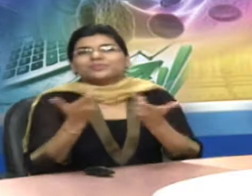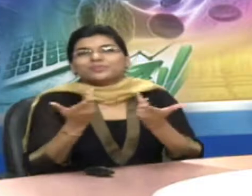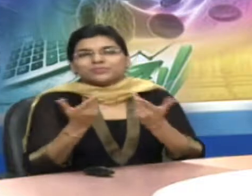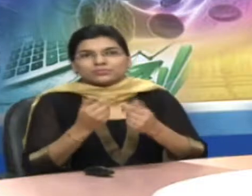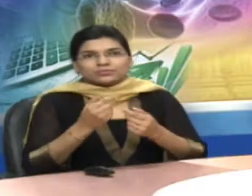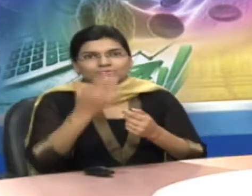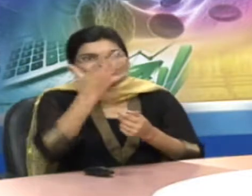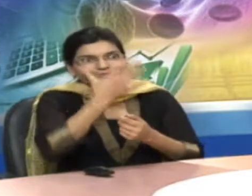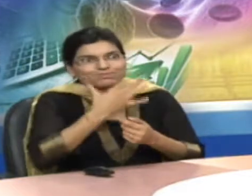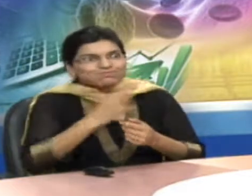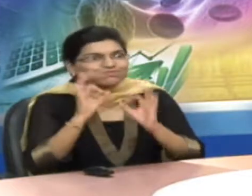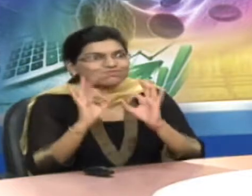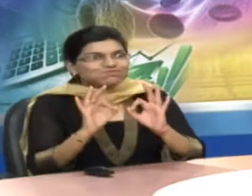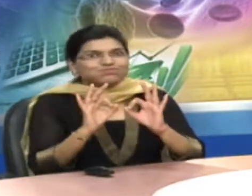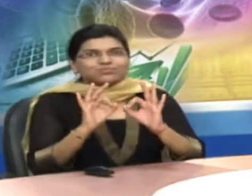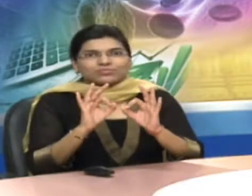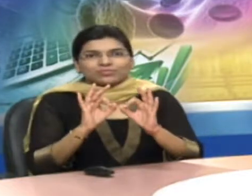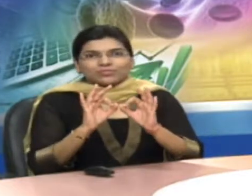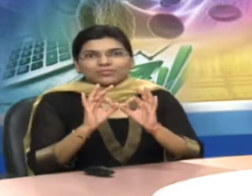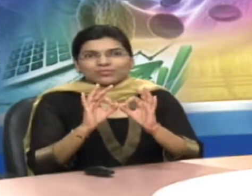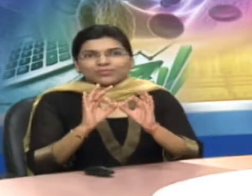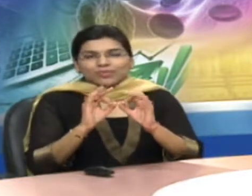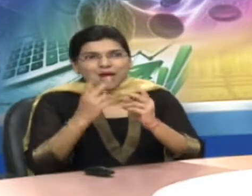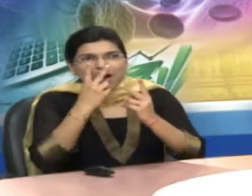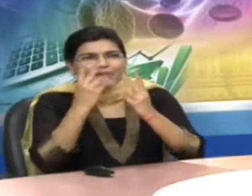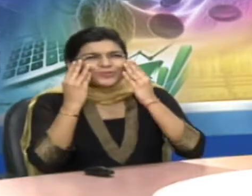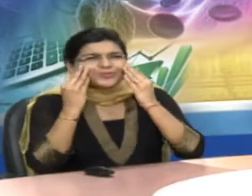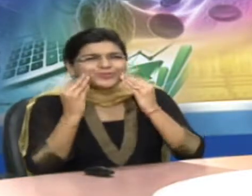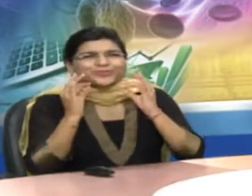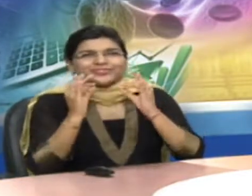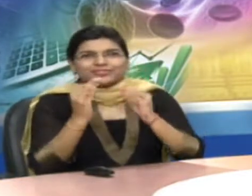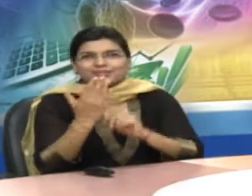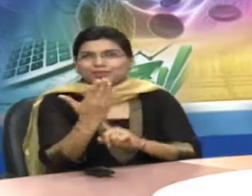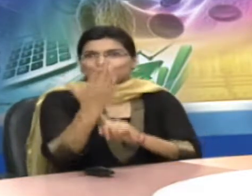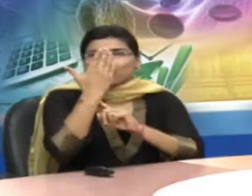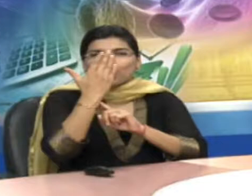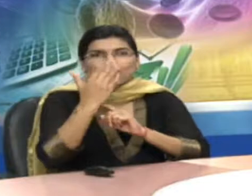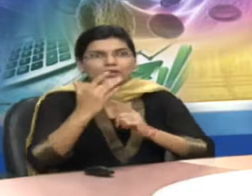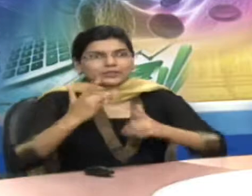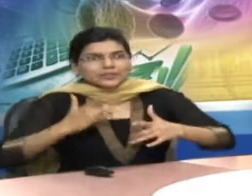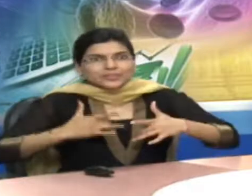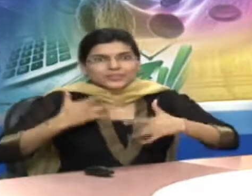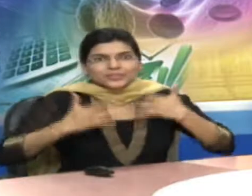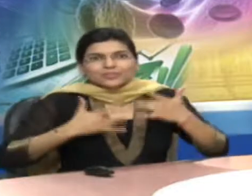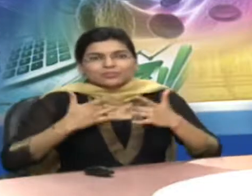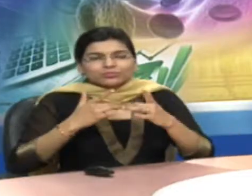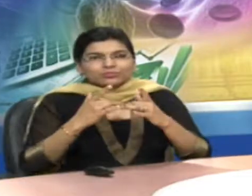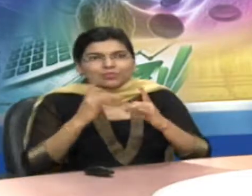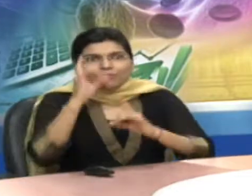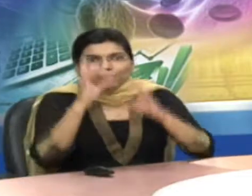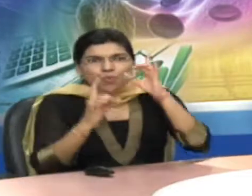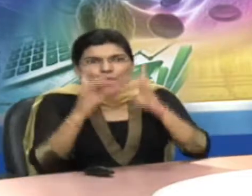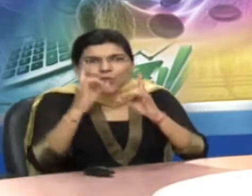the answer of this question is the world is full of beauty, charm